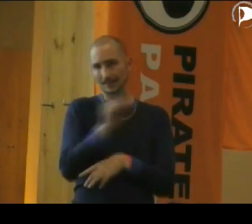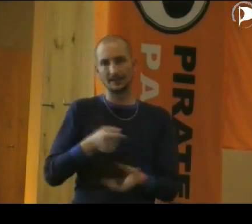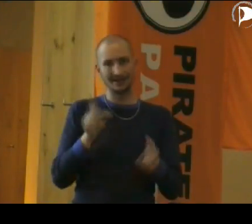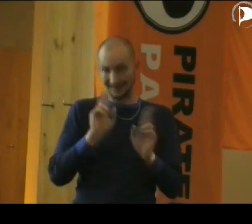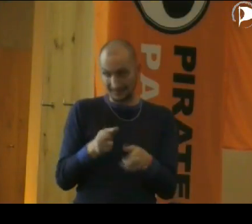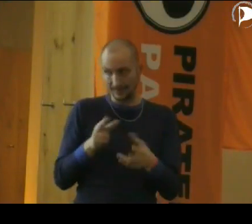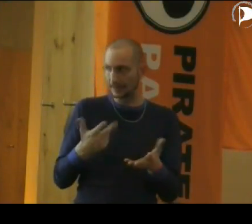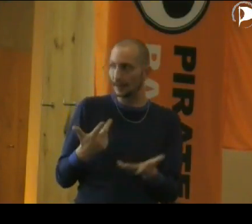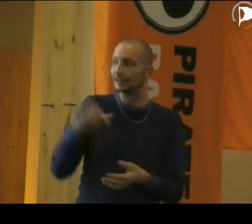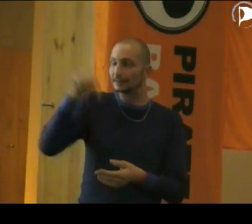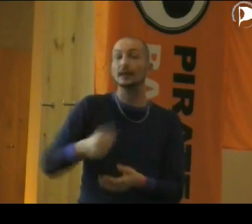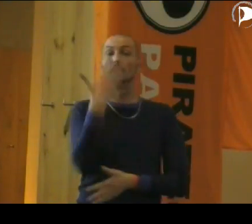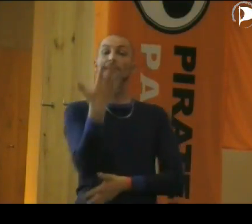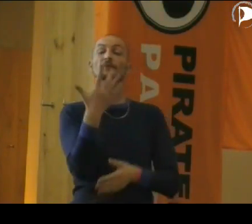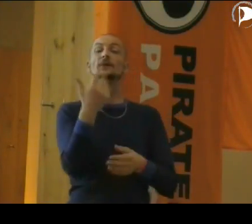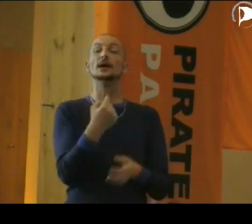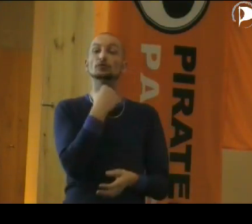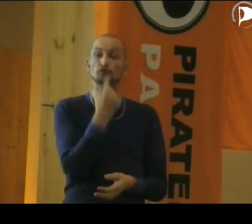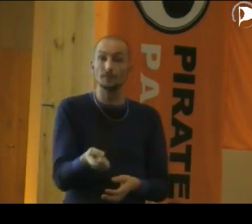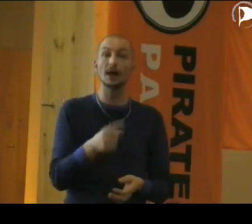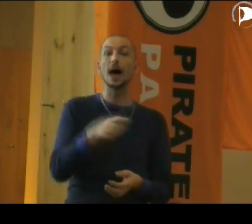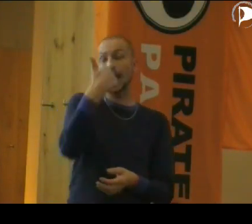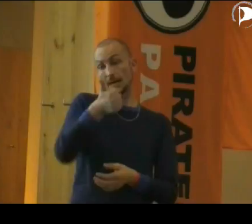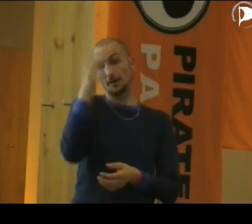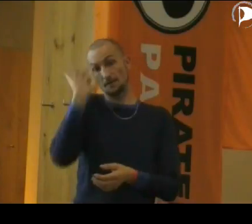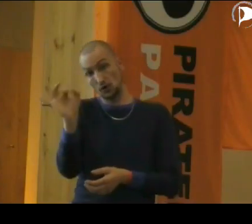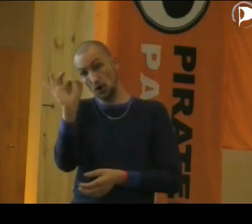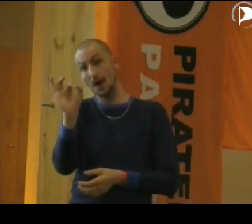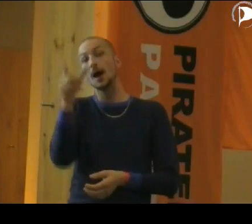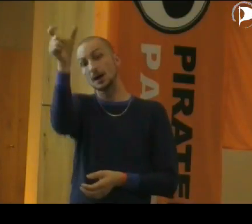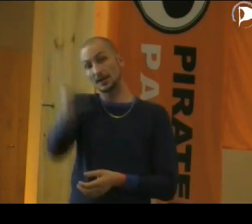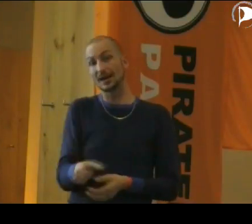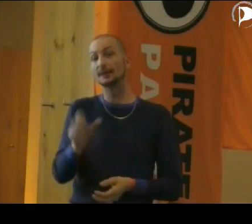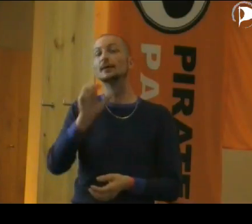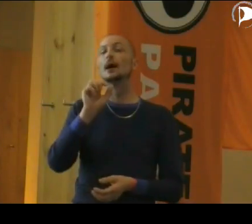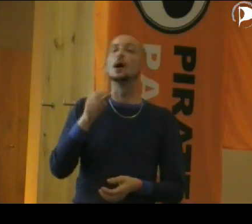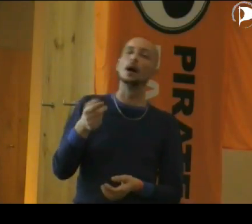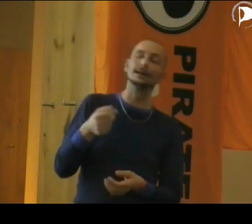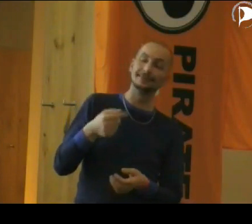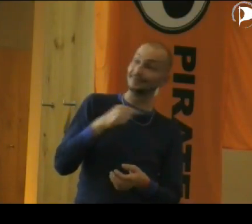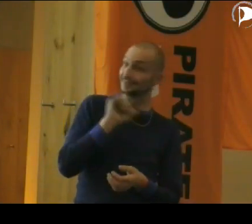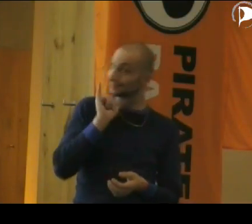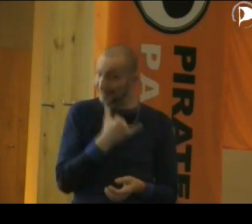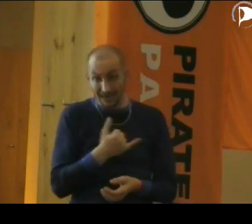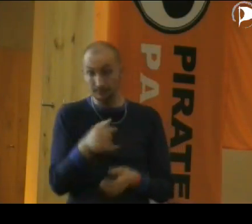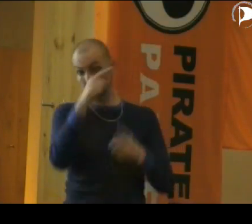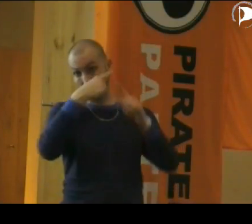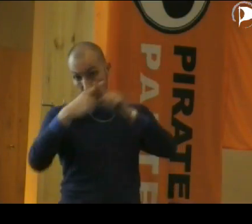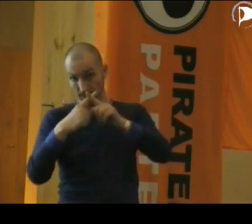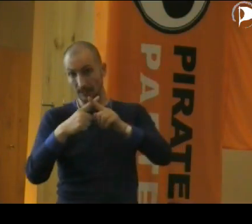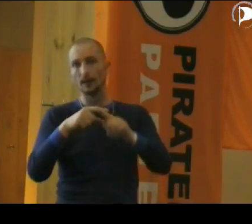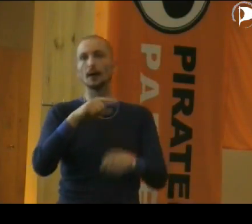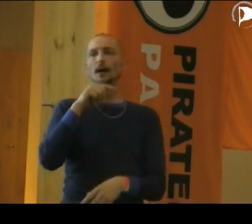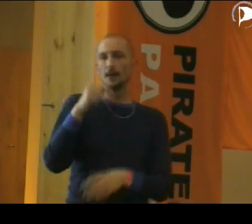stimmen ihr könnt eine davon programmieren oder ihr könnt nicht einspringen könnte die stimme wie gehabt nicht kommentieren es hat einer